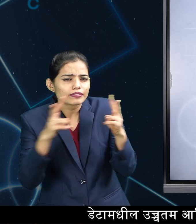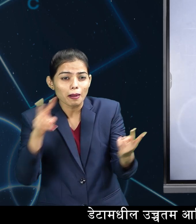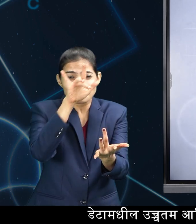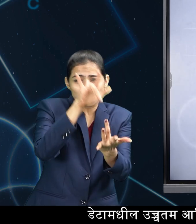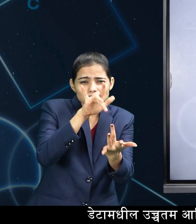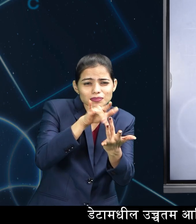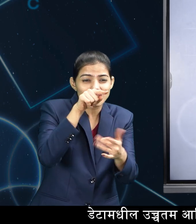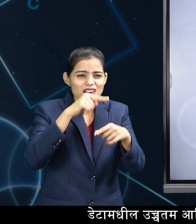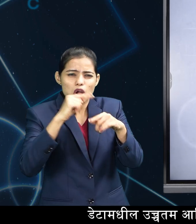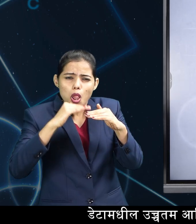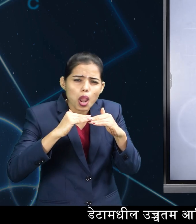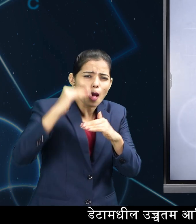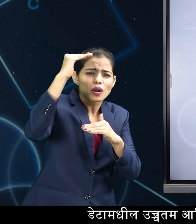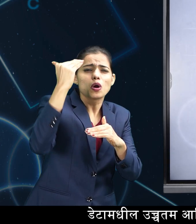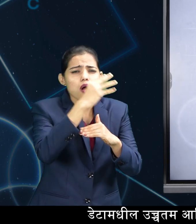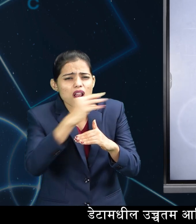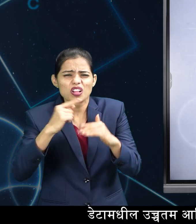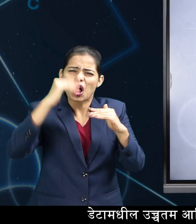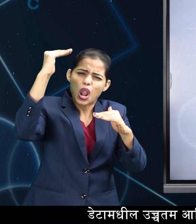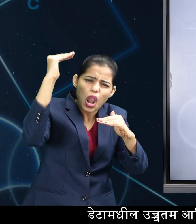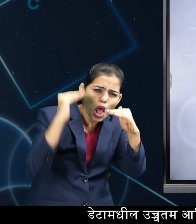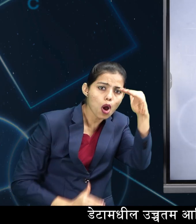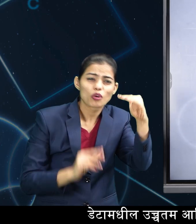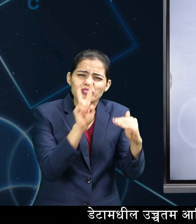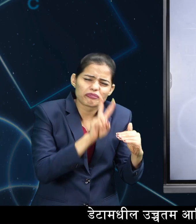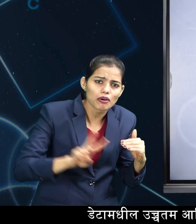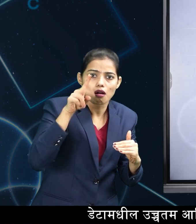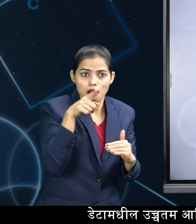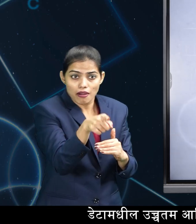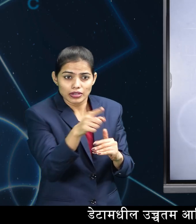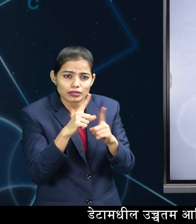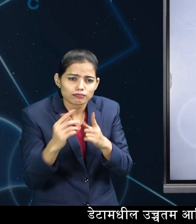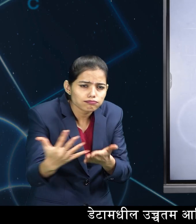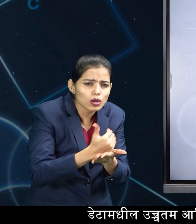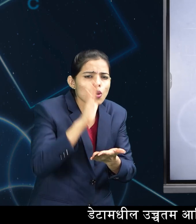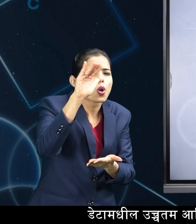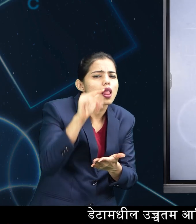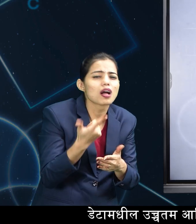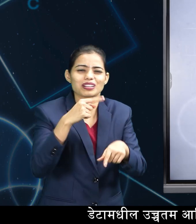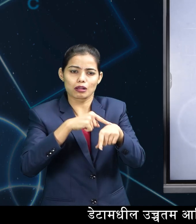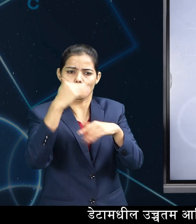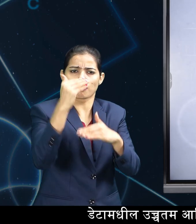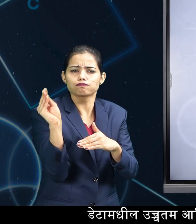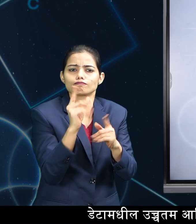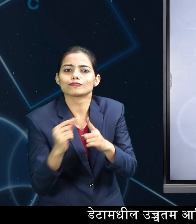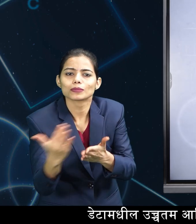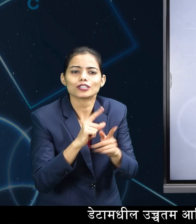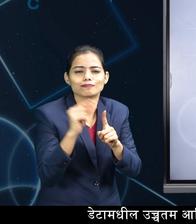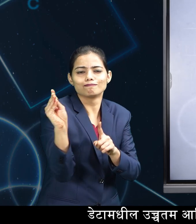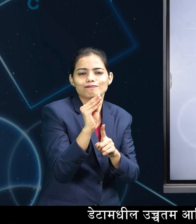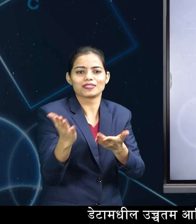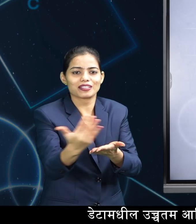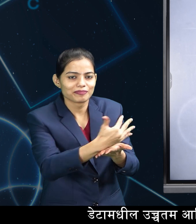डेटामधील उच्चतम आणि निम्नतम मूल्यांमधील फरक म्हणजे त्या डेटाची रेंज.